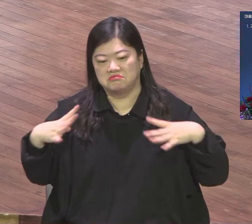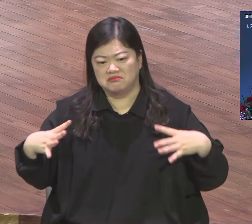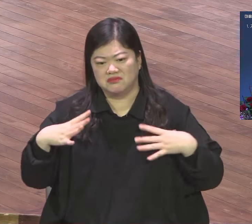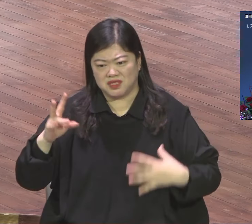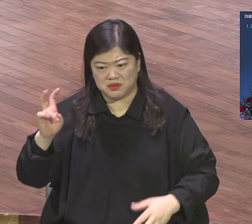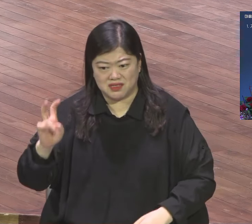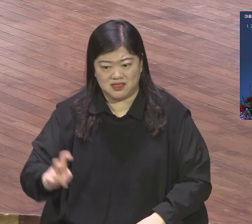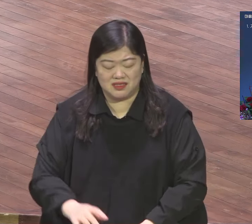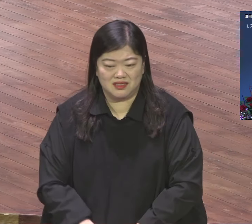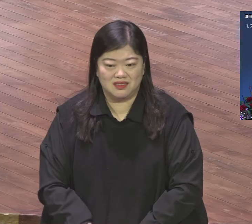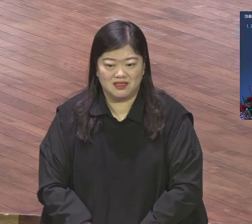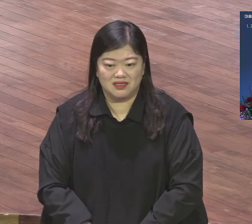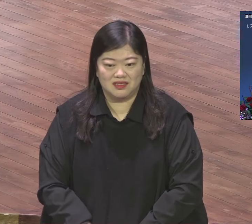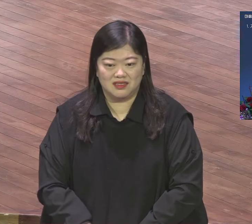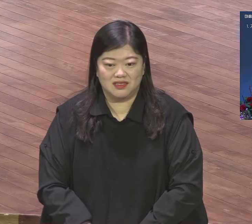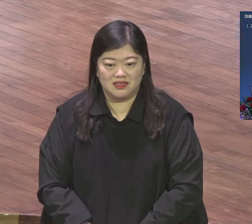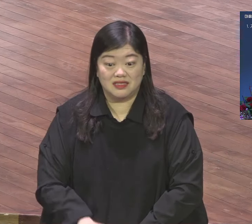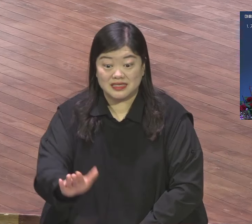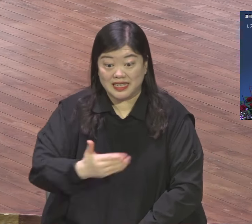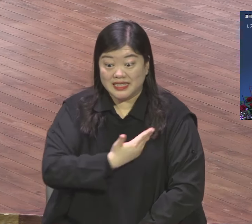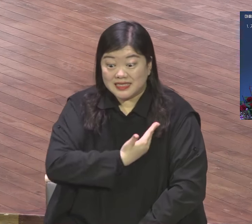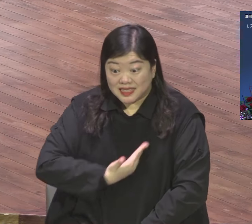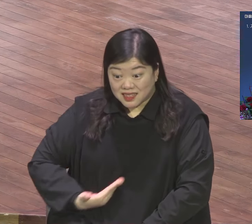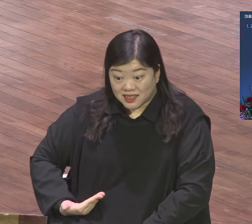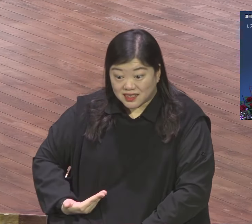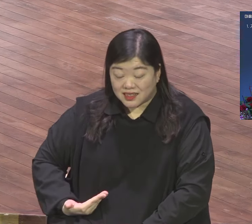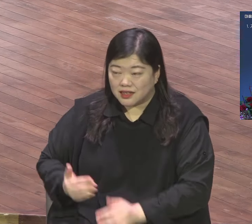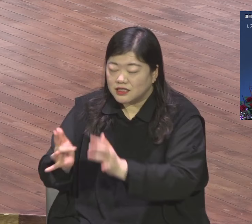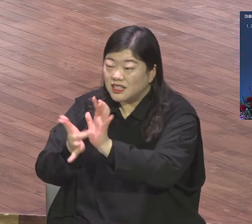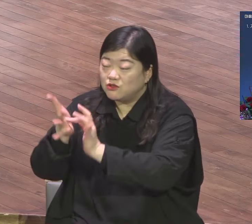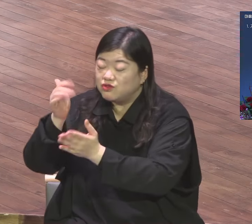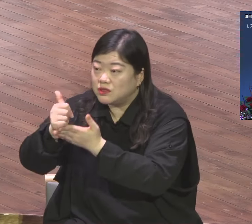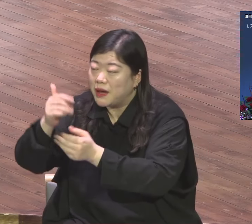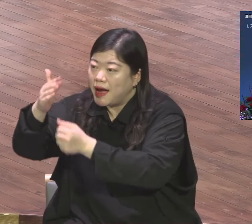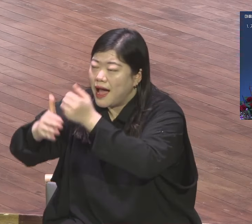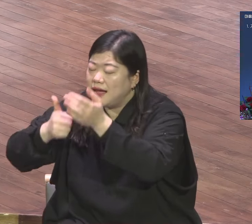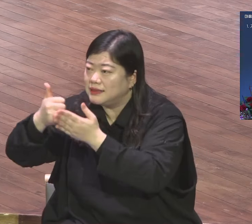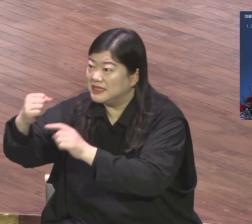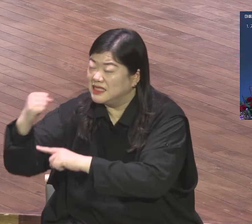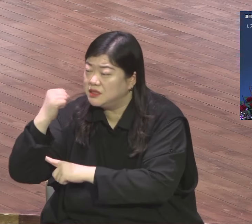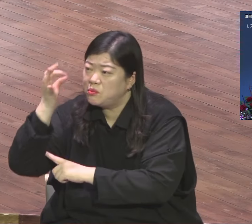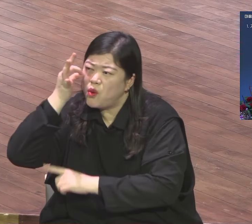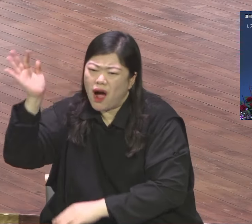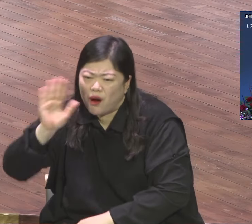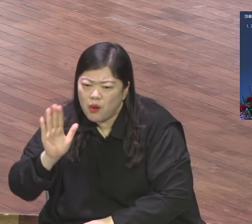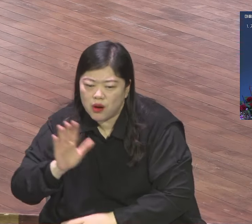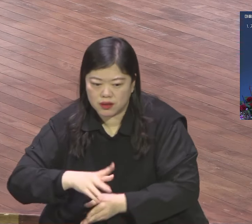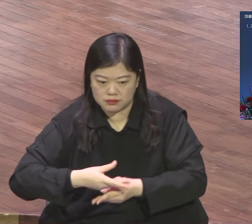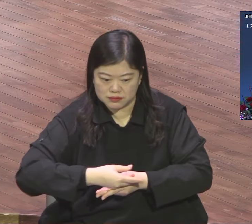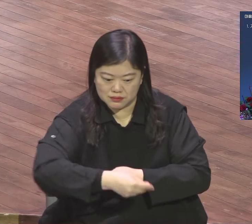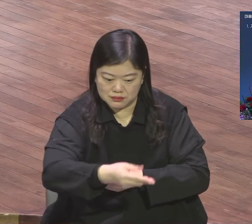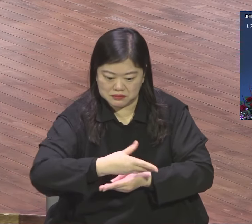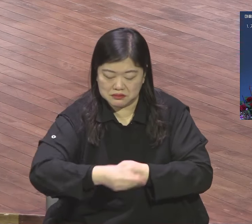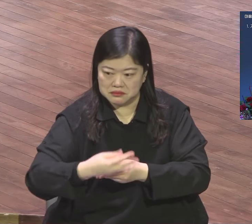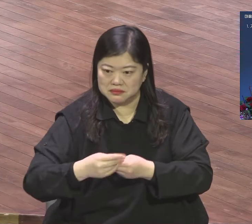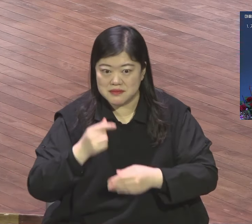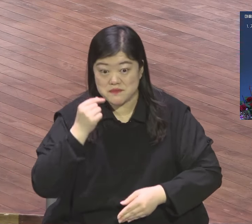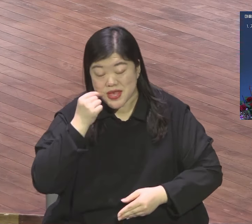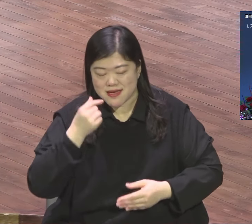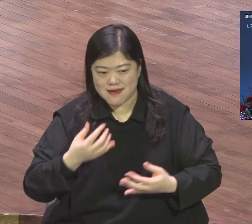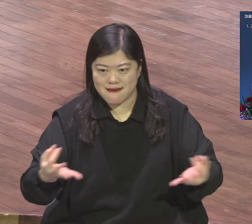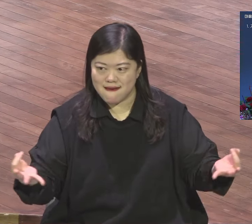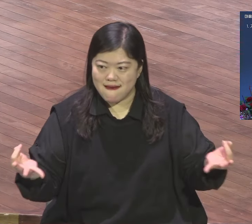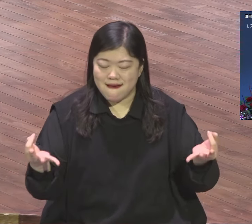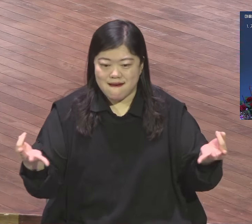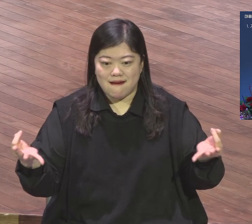제자들의 생각 속에는요. 온통 땅의 것입니다. 백성들도 그렇고 제자들도 그렇고 땅의 것, 땅의 것,